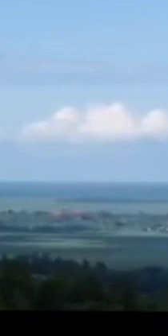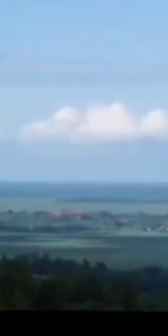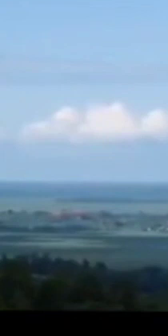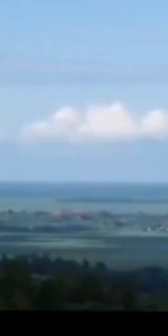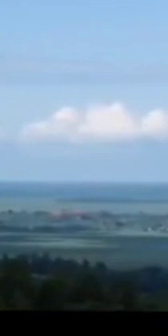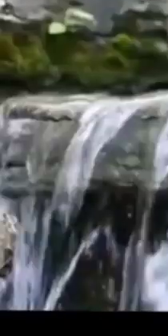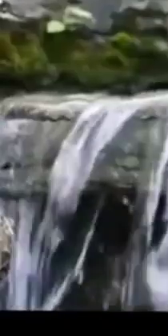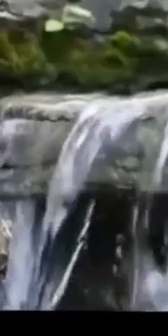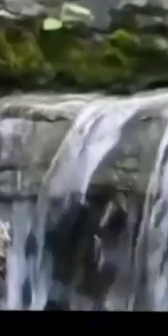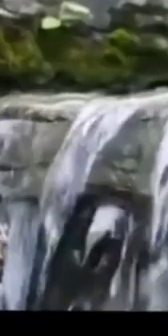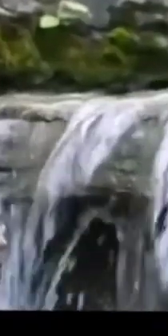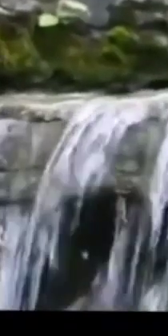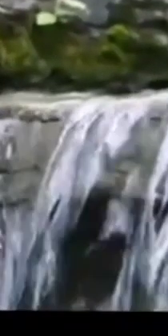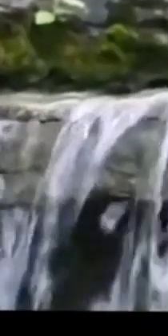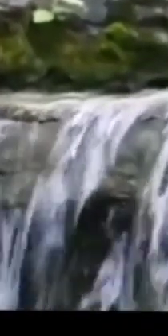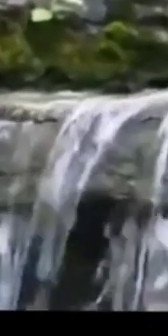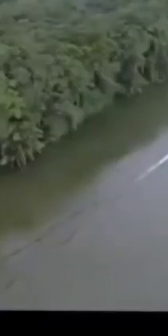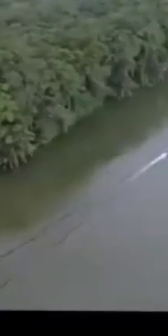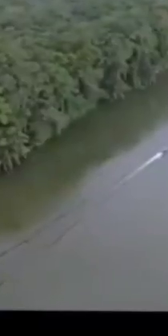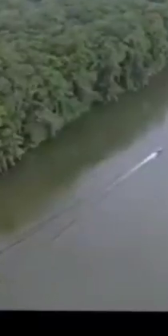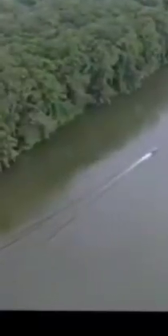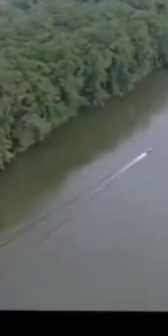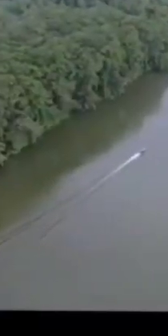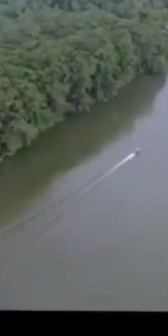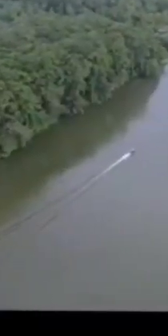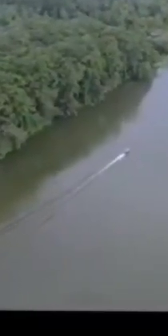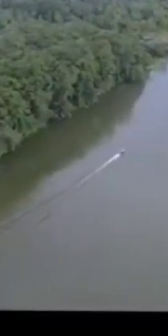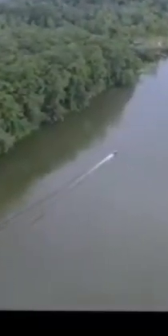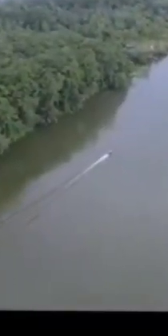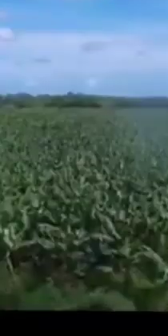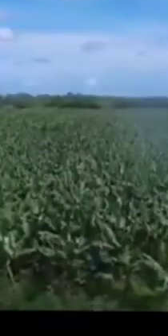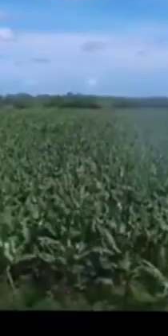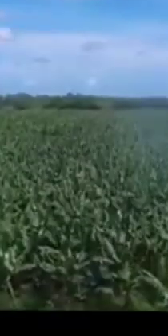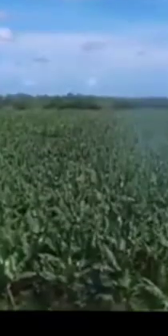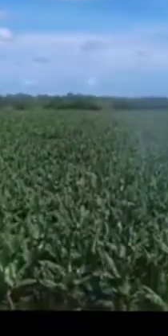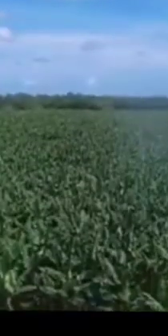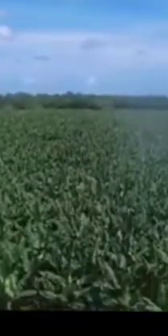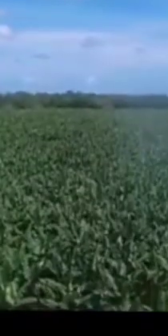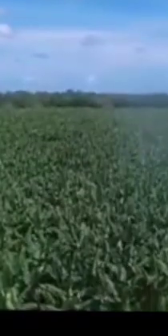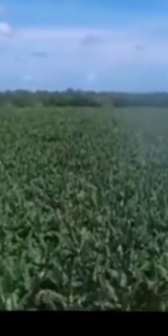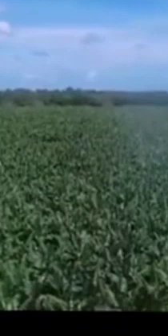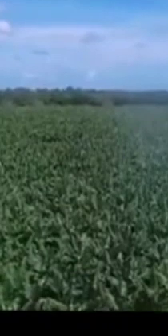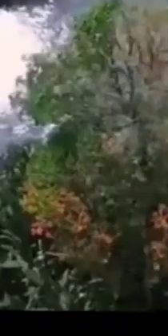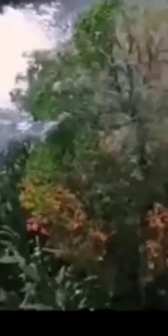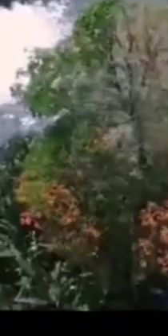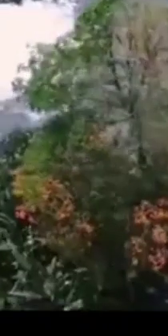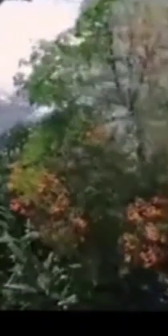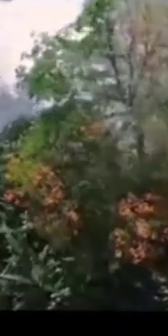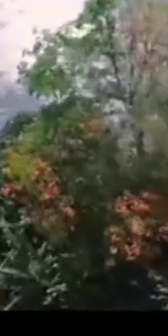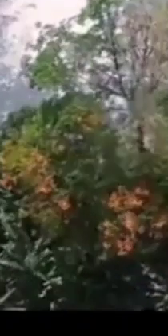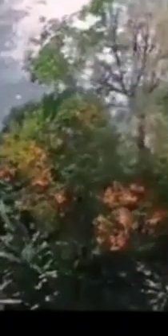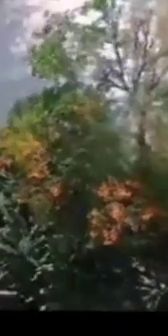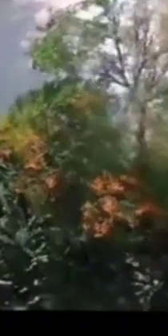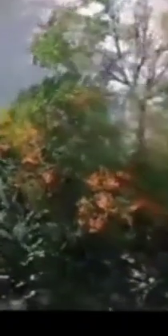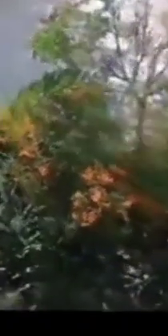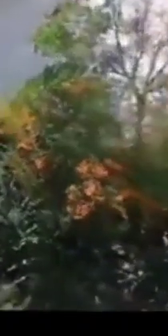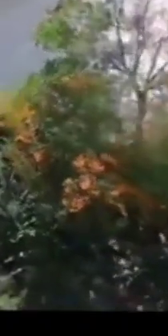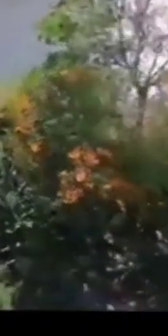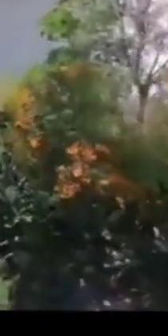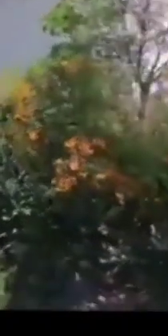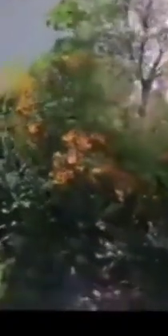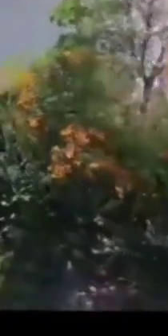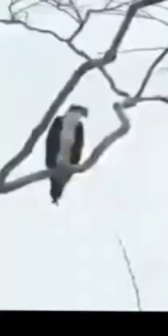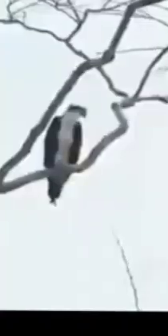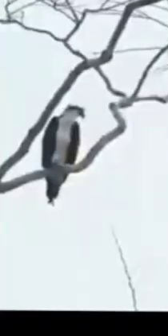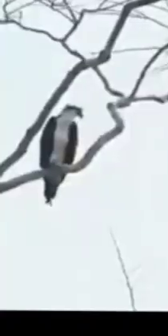natural el agua es vida y vida es lo que más abunda en nuestra región una Flora siempre llena de colores